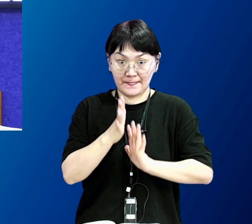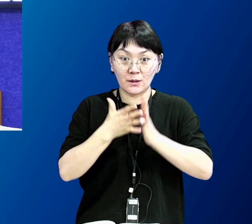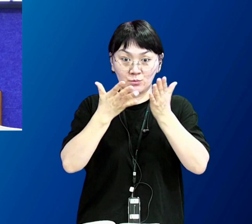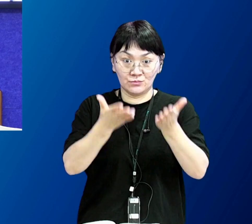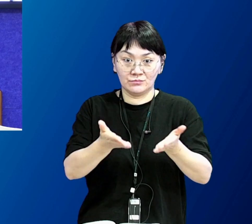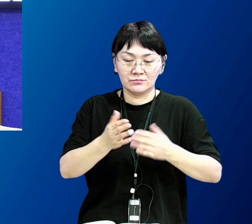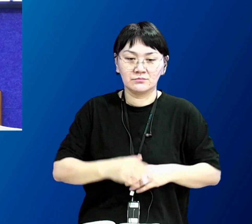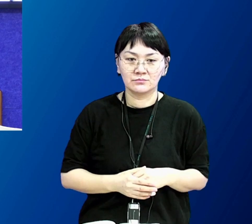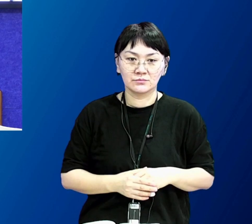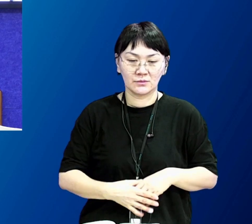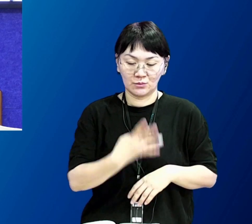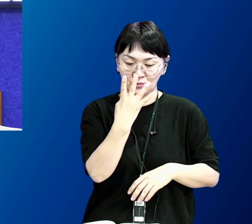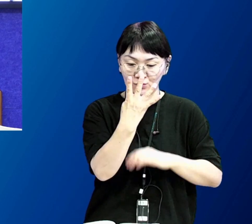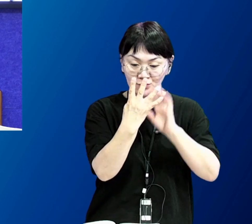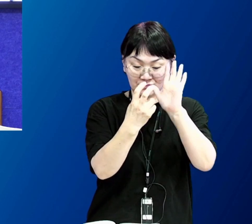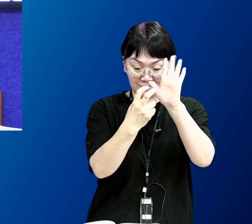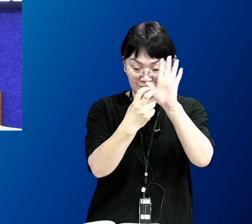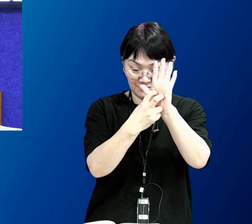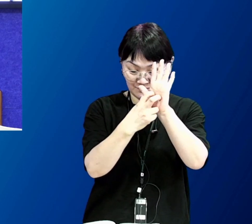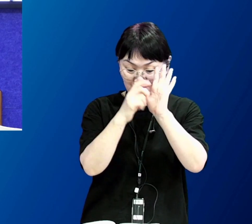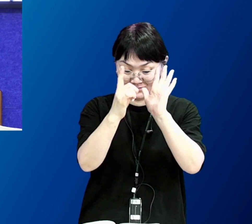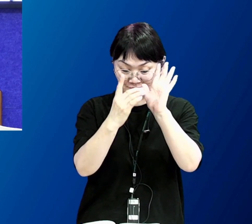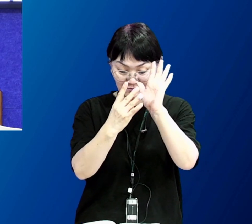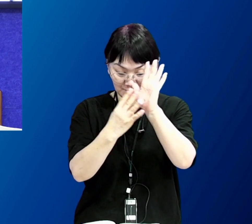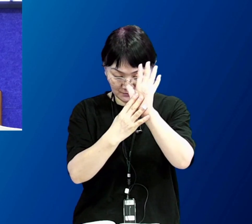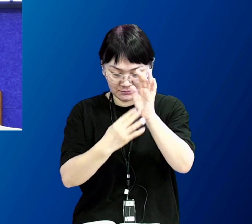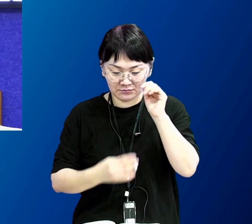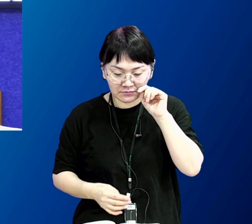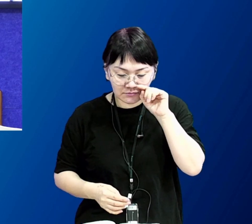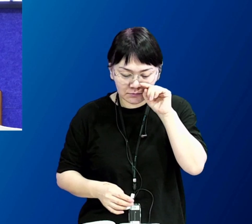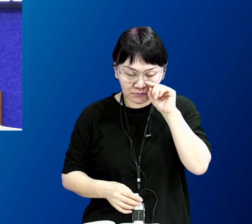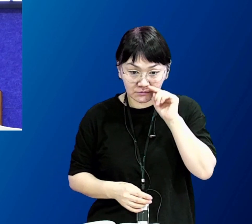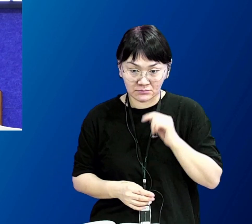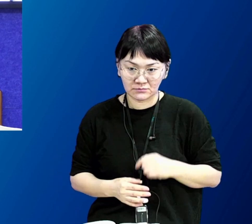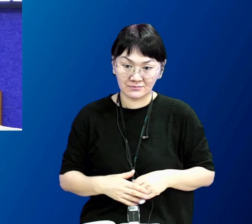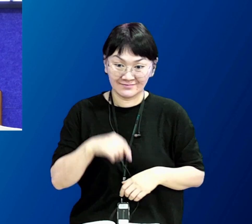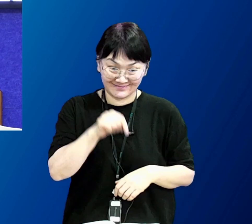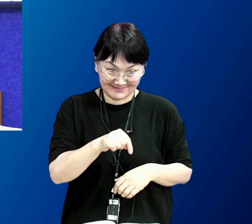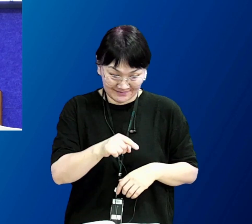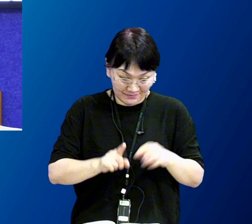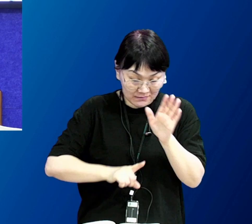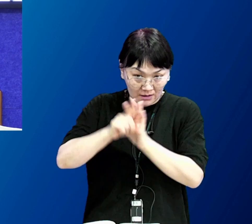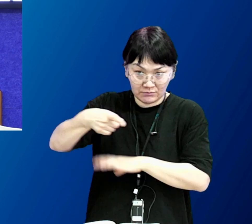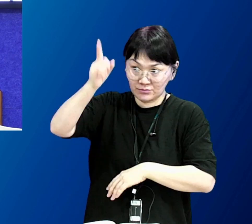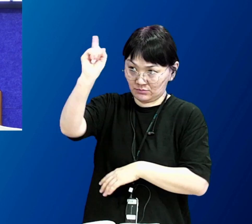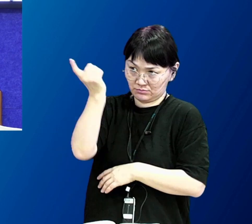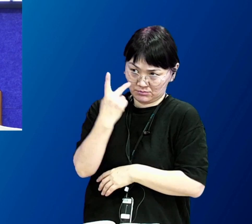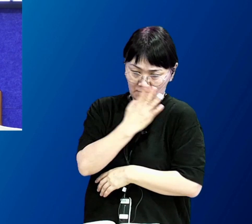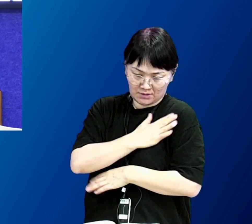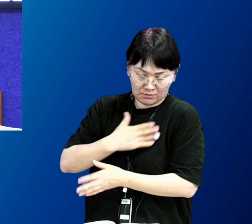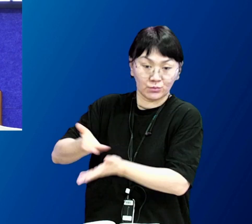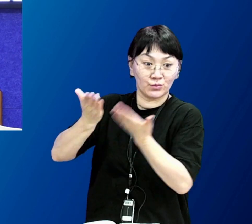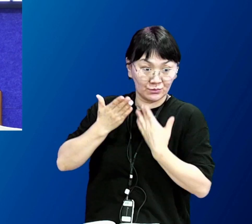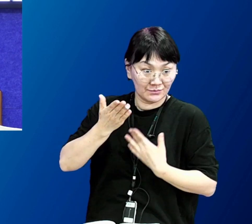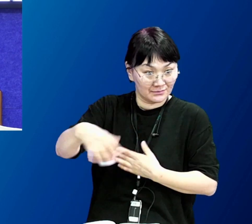дөө. 4:19-оос эхлээд харуулна. Ингэсэн байхгүй юу? Эхлээд тэр биднийг хайрласан тул